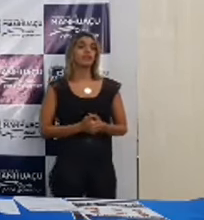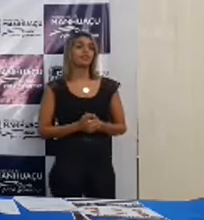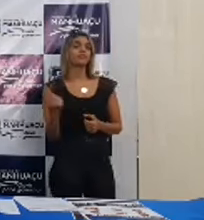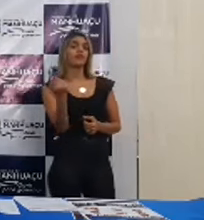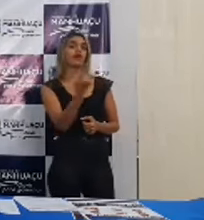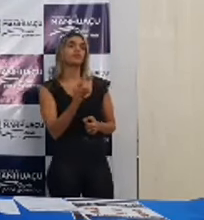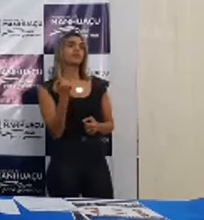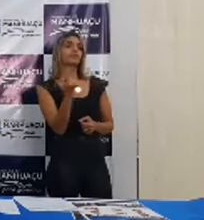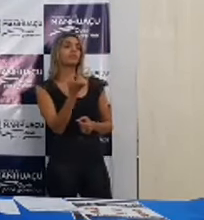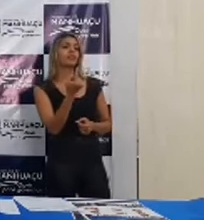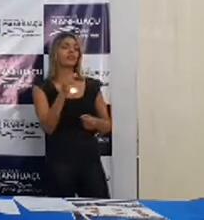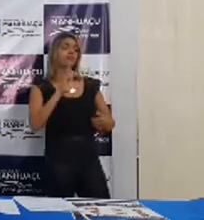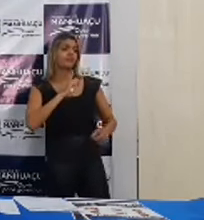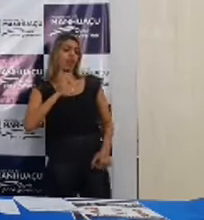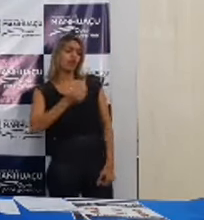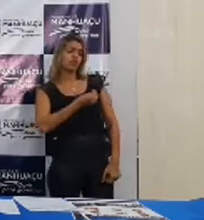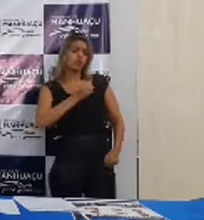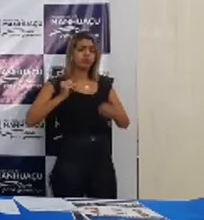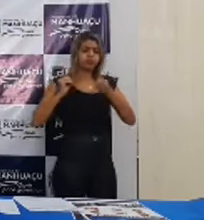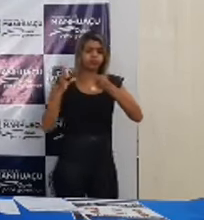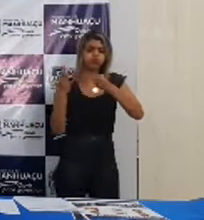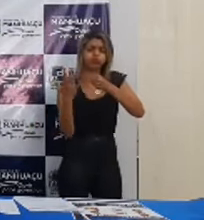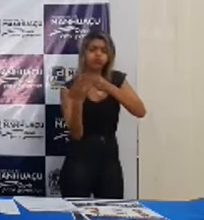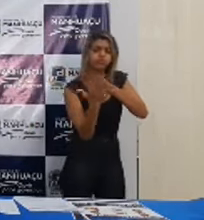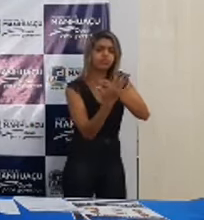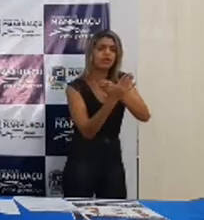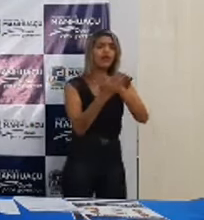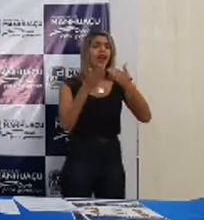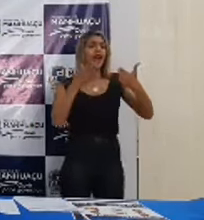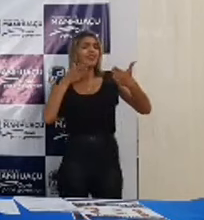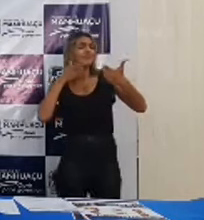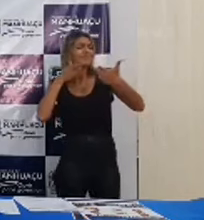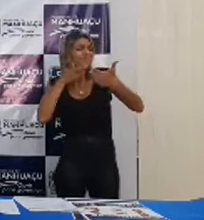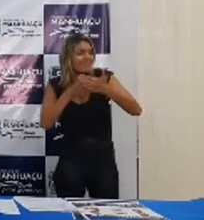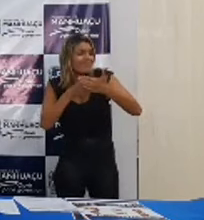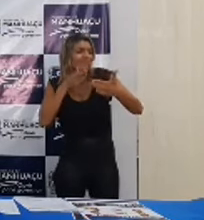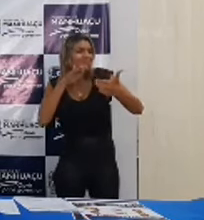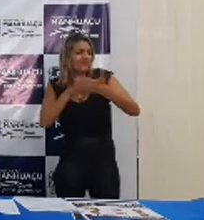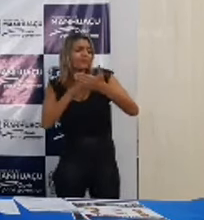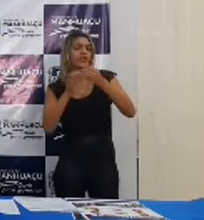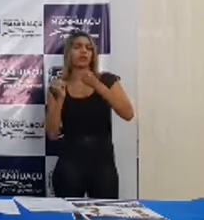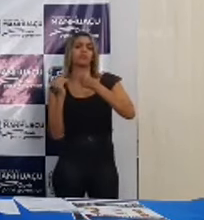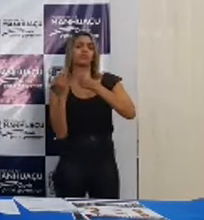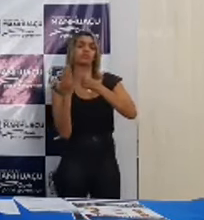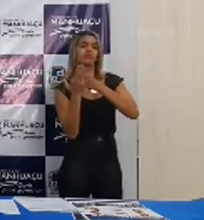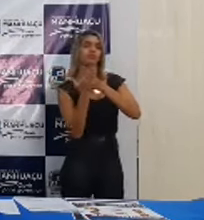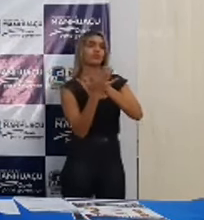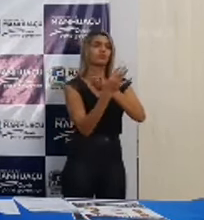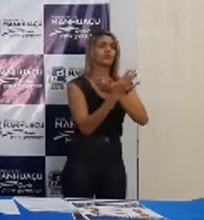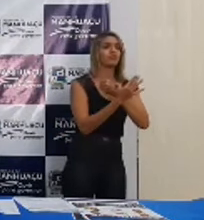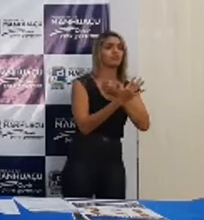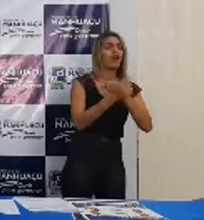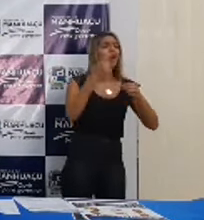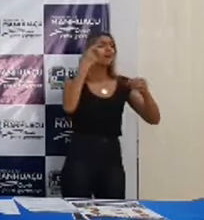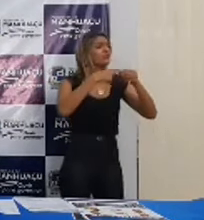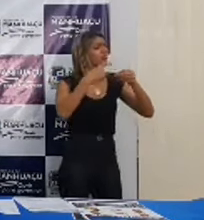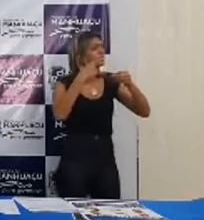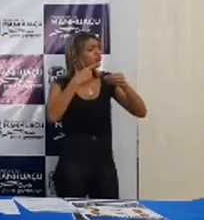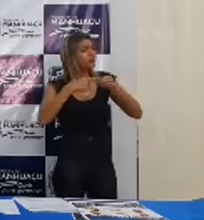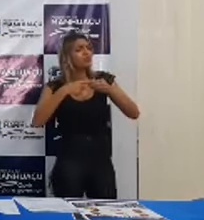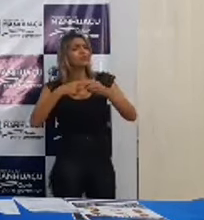mitigadoras que tomamos foi com o sentido de tentar barrar o vírus, como todos os outros países tentaram,